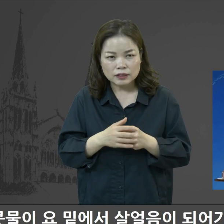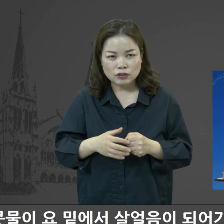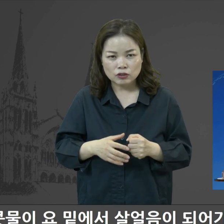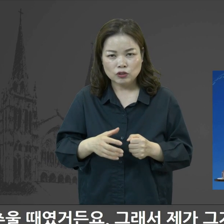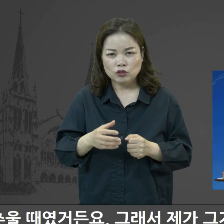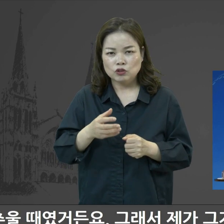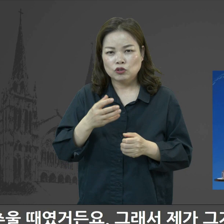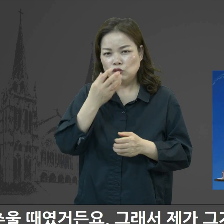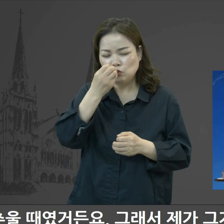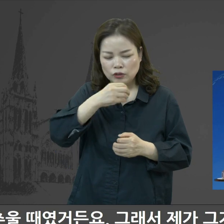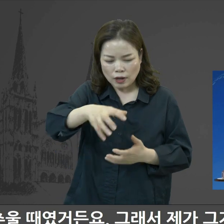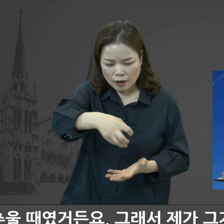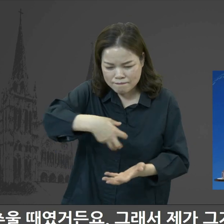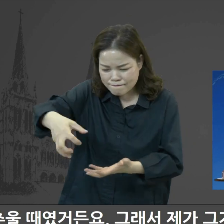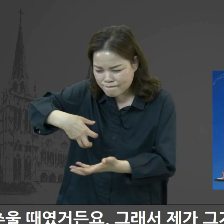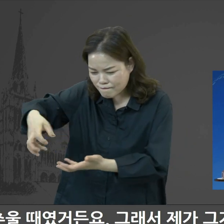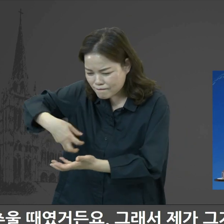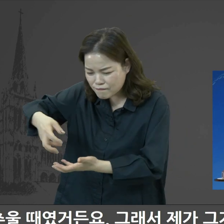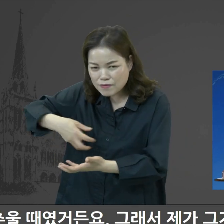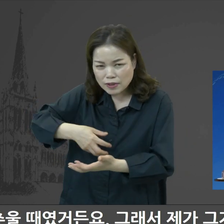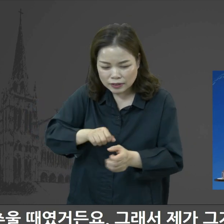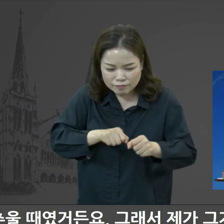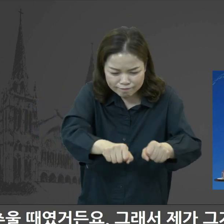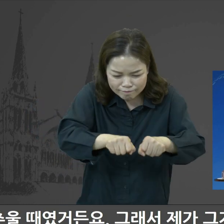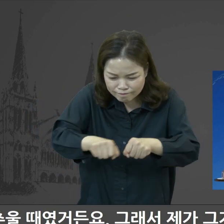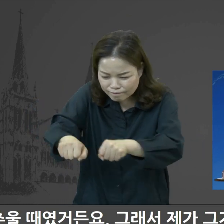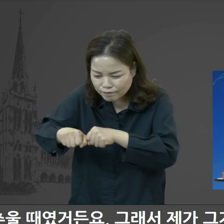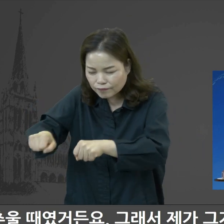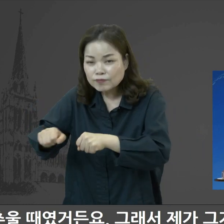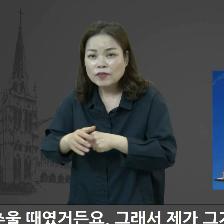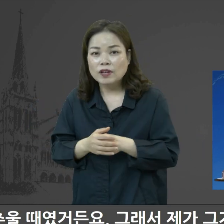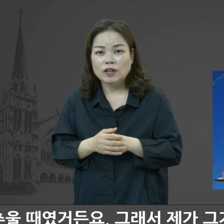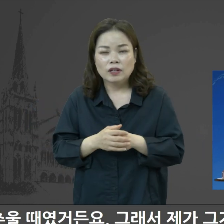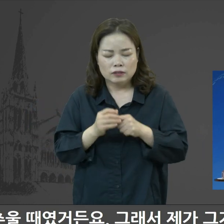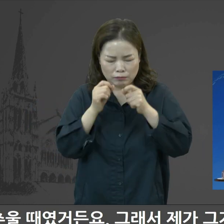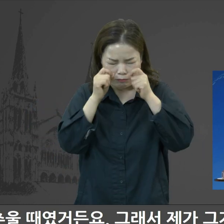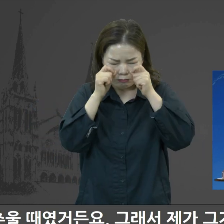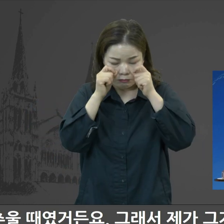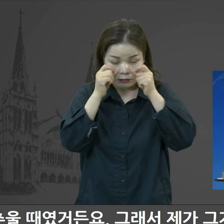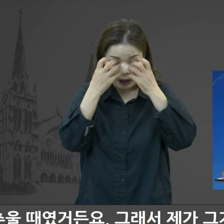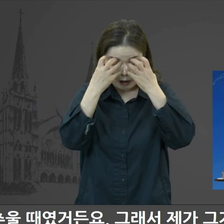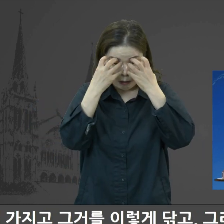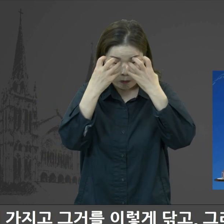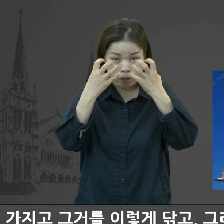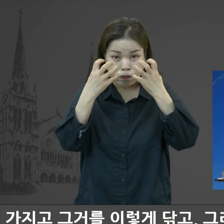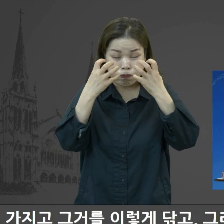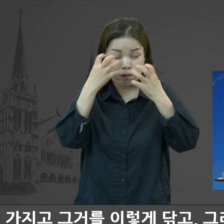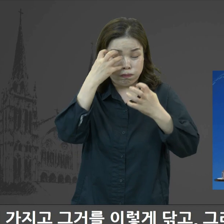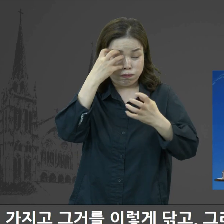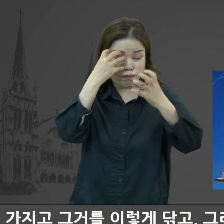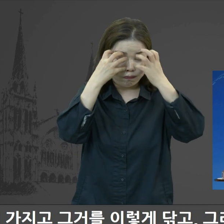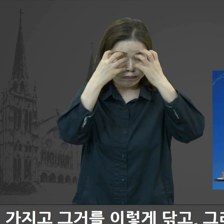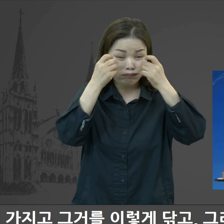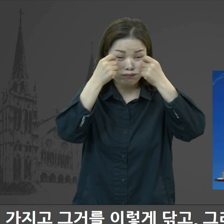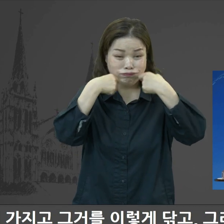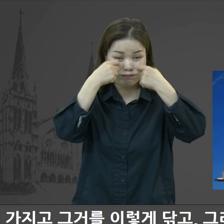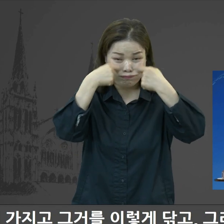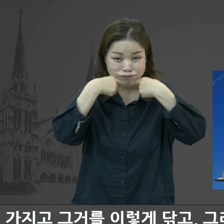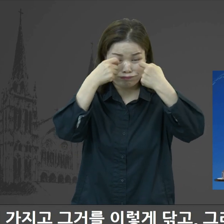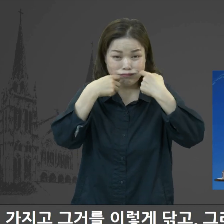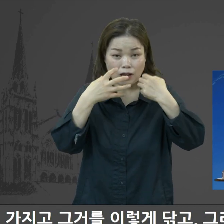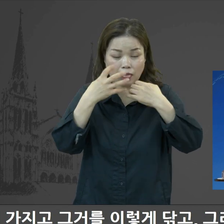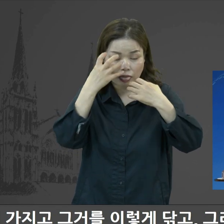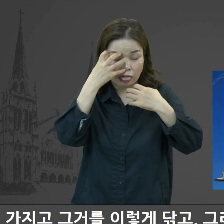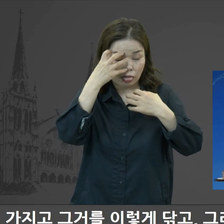있었던 휴지 가지고 다 그거를 이렇게 닦고, 그리고 막 이렇게 눈이 안 떠질 정도로 부은 거예요. 그래가지고 그 눈을